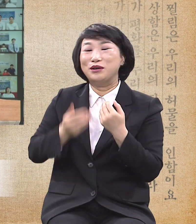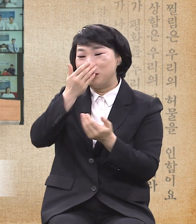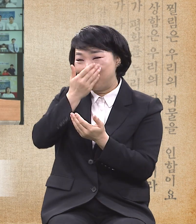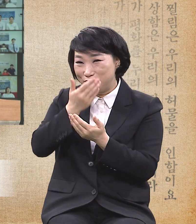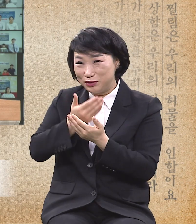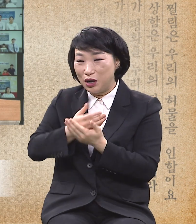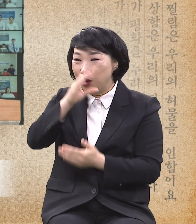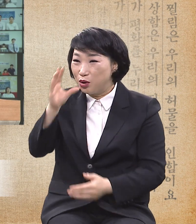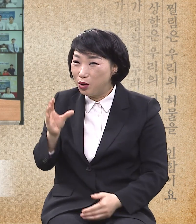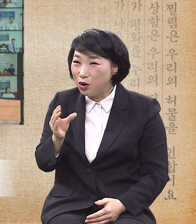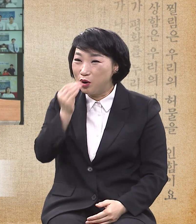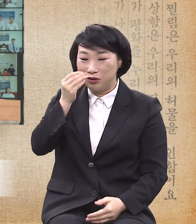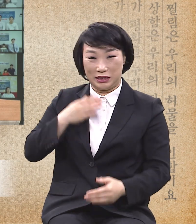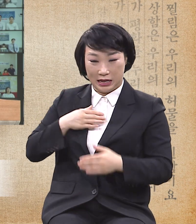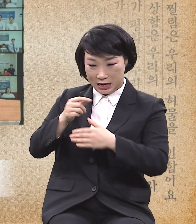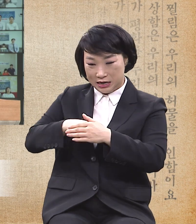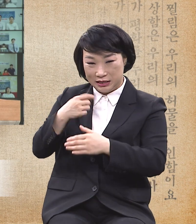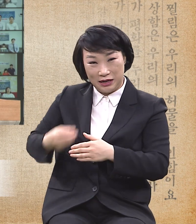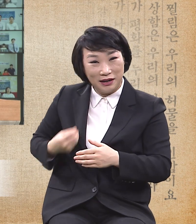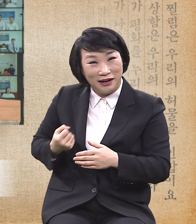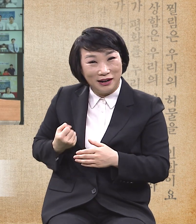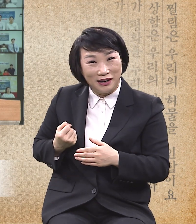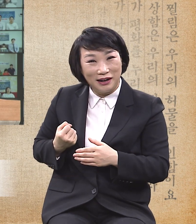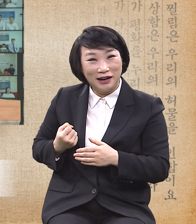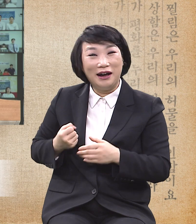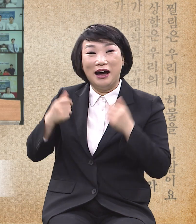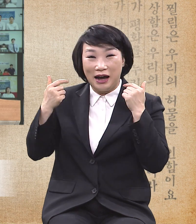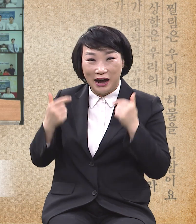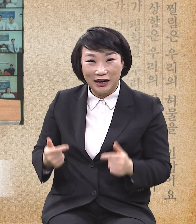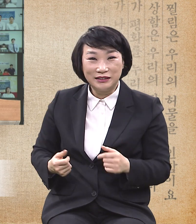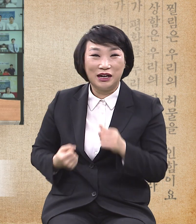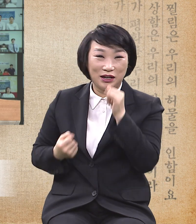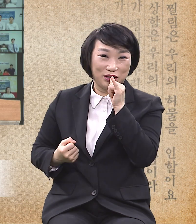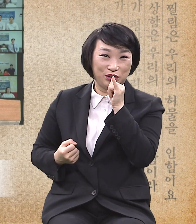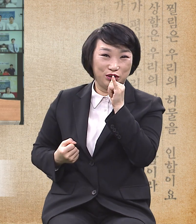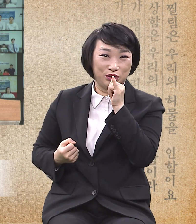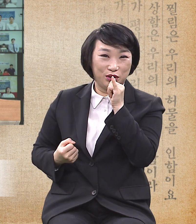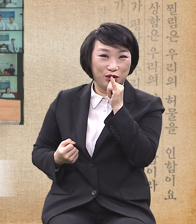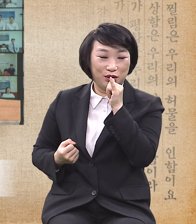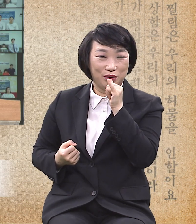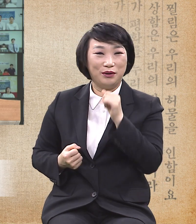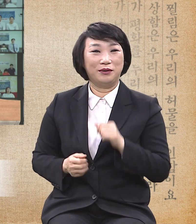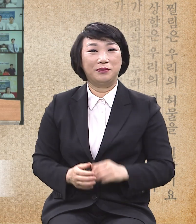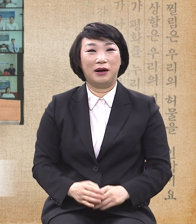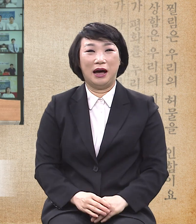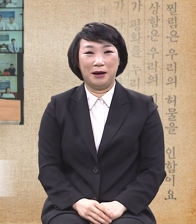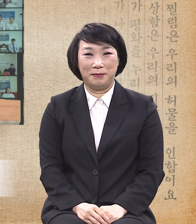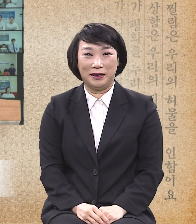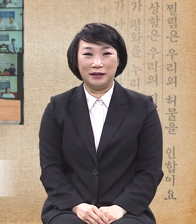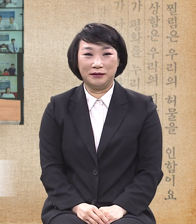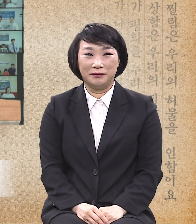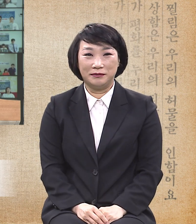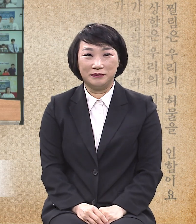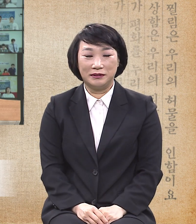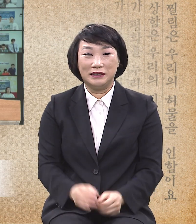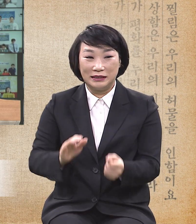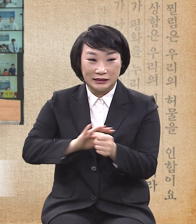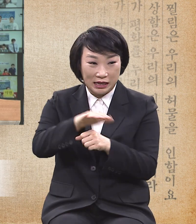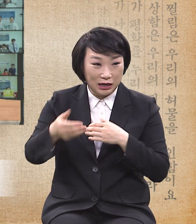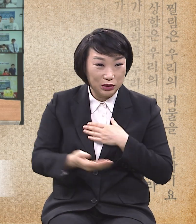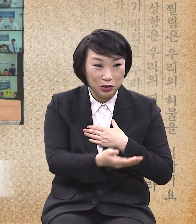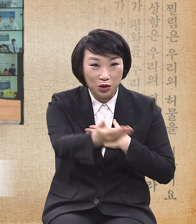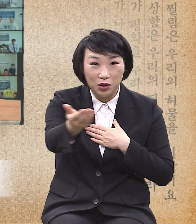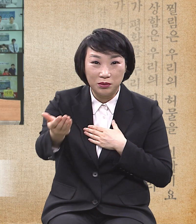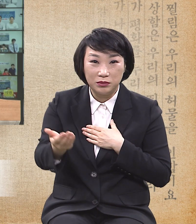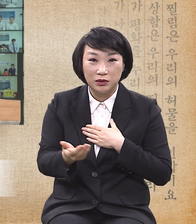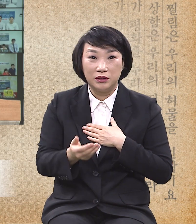존귀하고 고귀하게 내 안에 항상 존재하지 않겠느냐 이 말입니다. 사랑하는